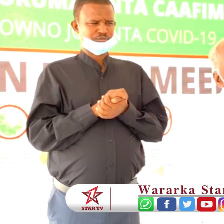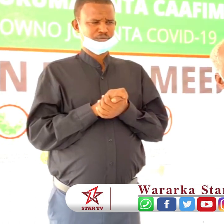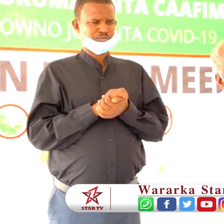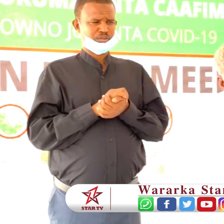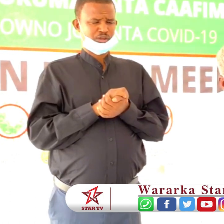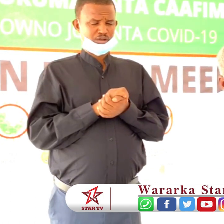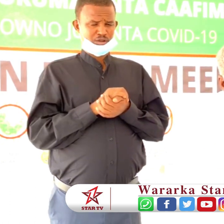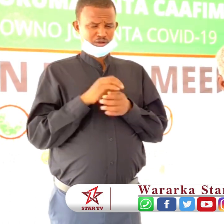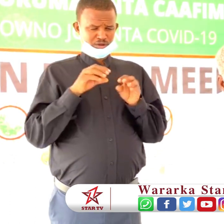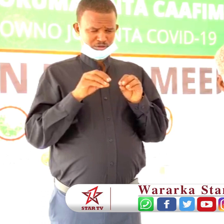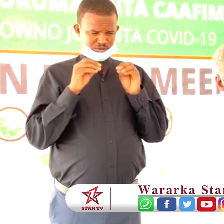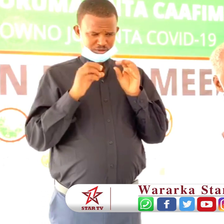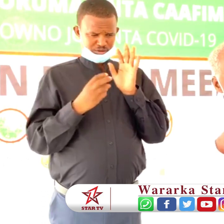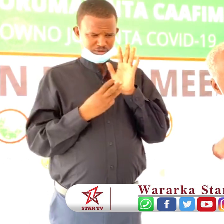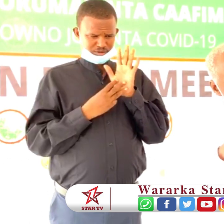cudurka laga helay 8 qofa